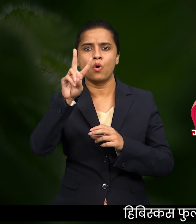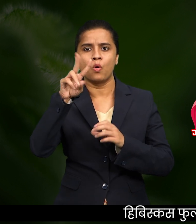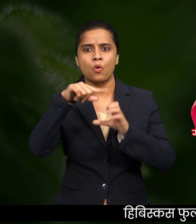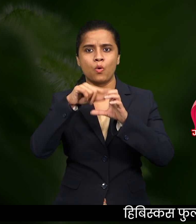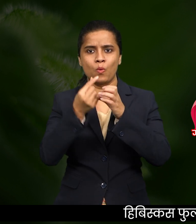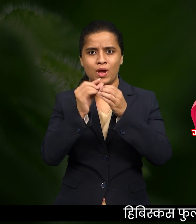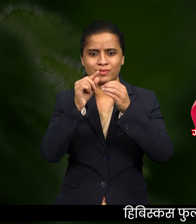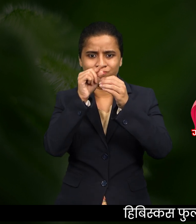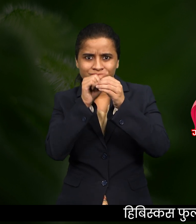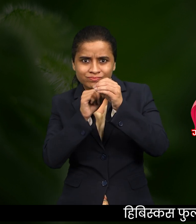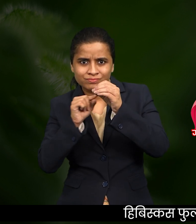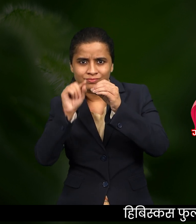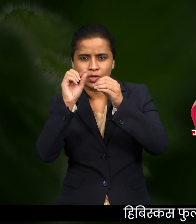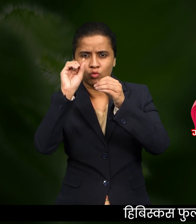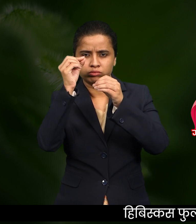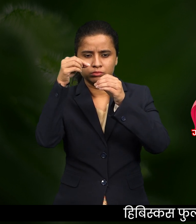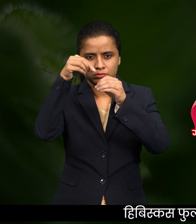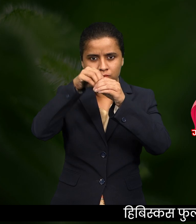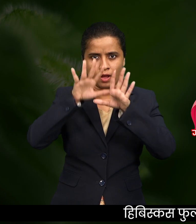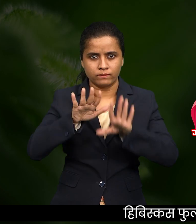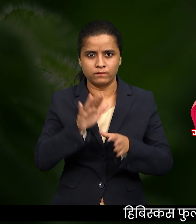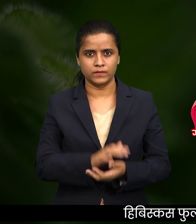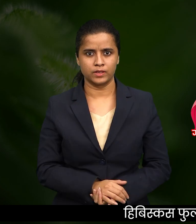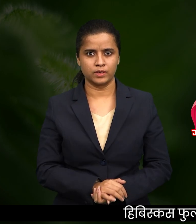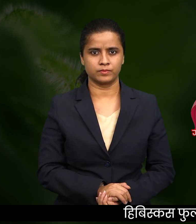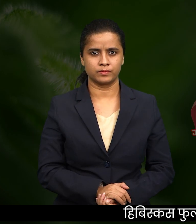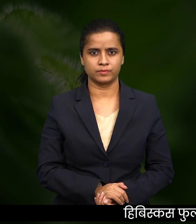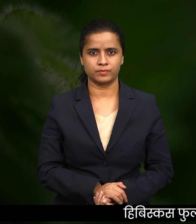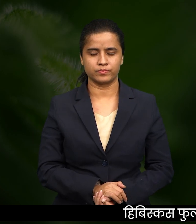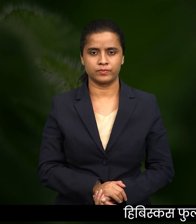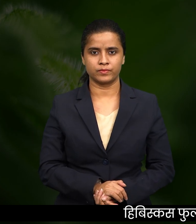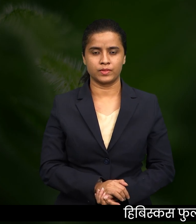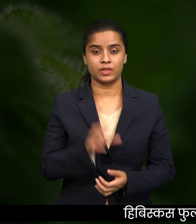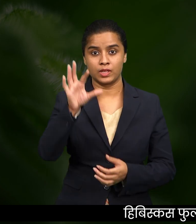हिबिस्कस फुलांचा हा उभा भाग घ्या.